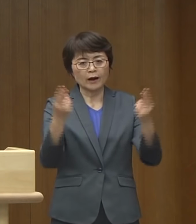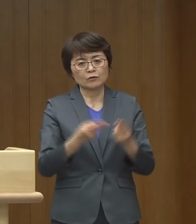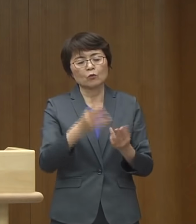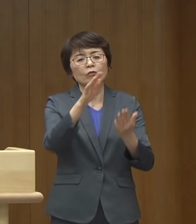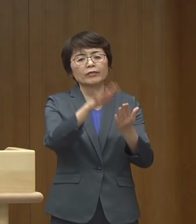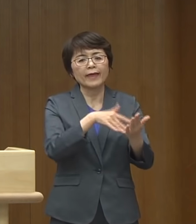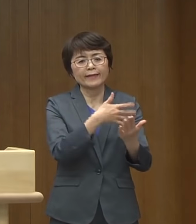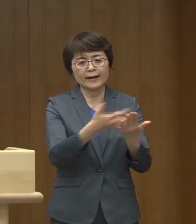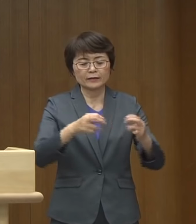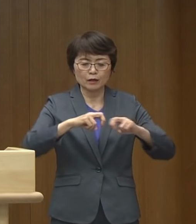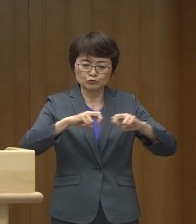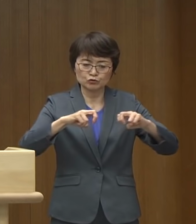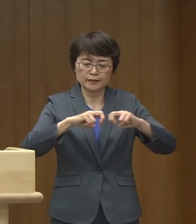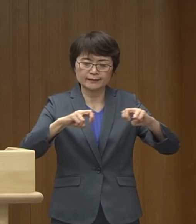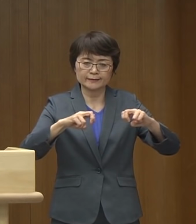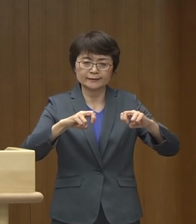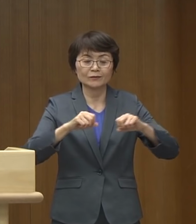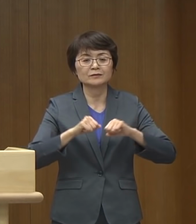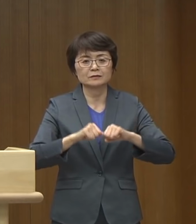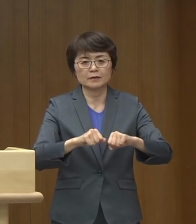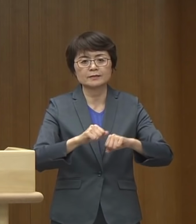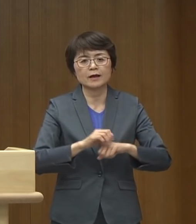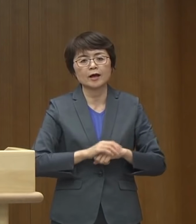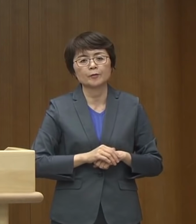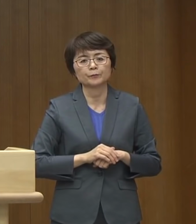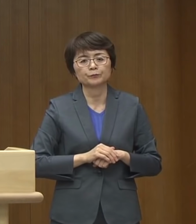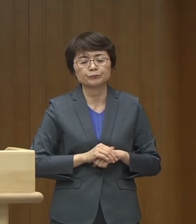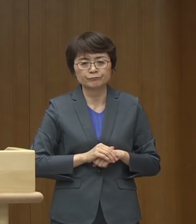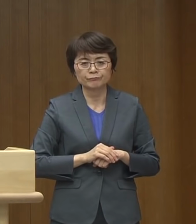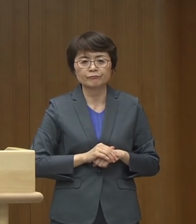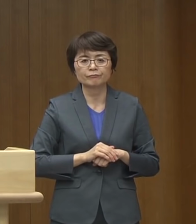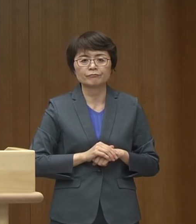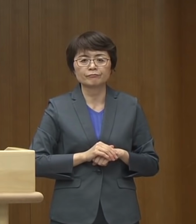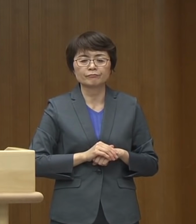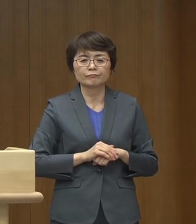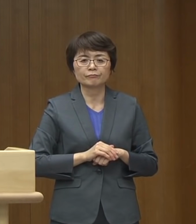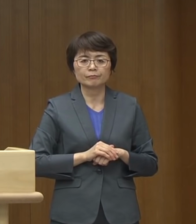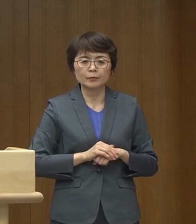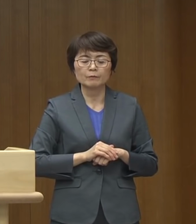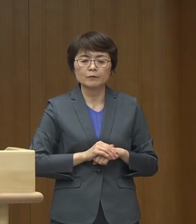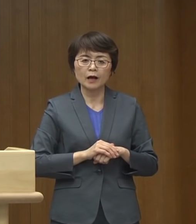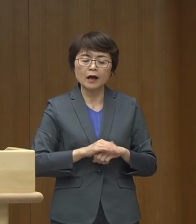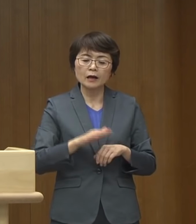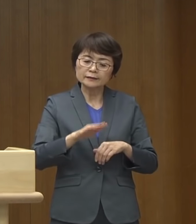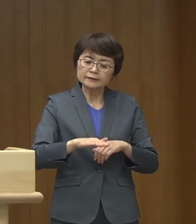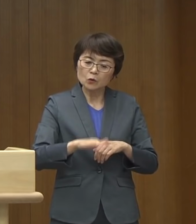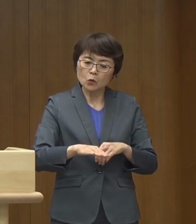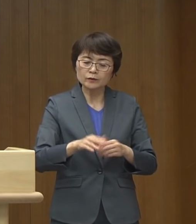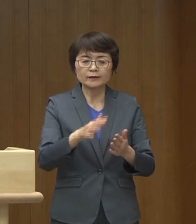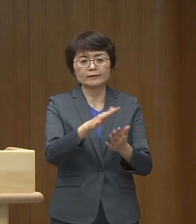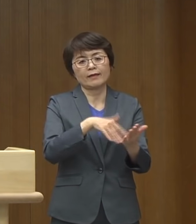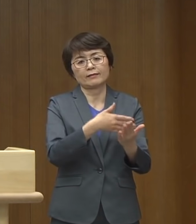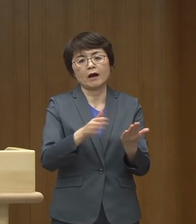で分析をいたしました。その部分が以下の通りでございまして